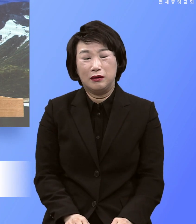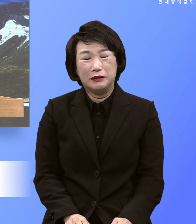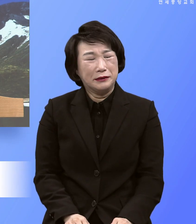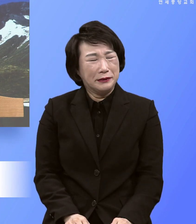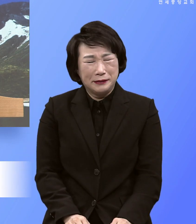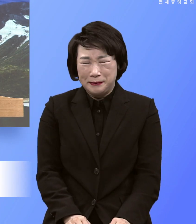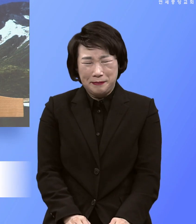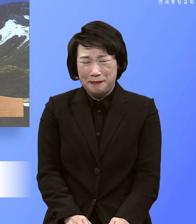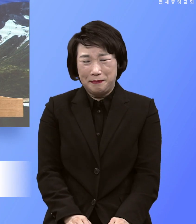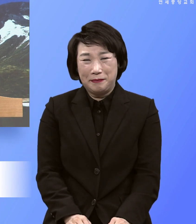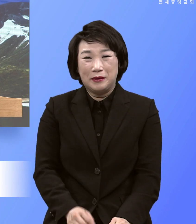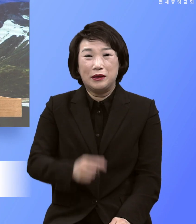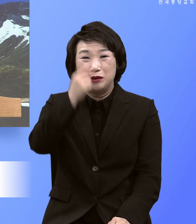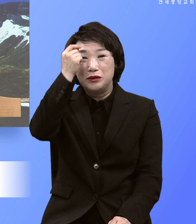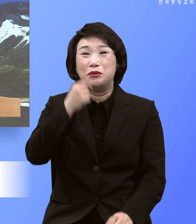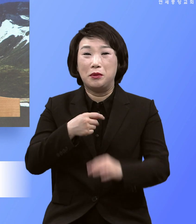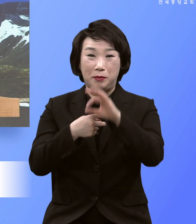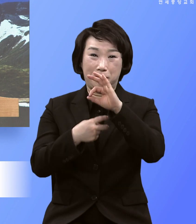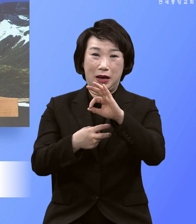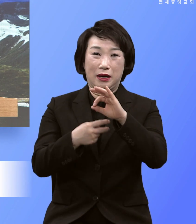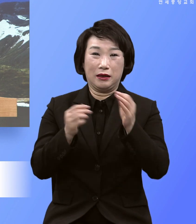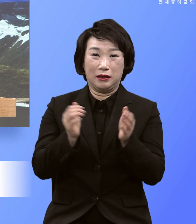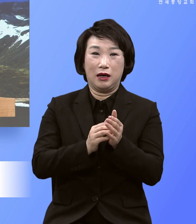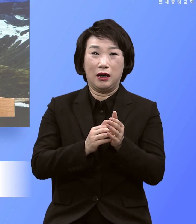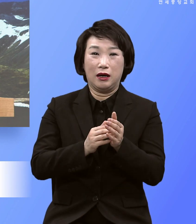참 동정의 여지도 없이